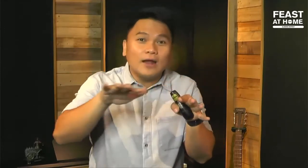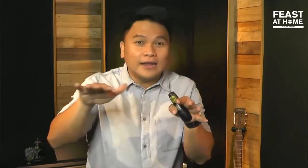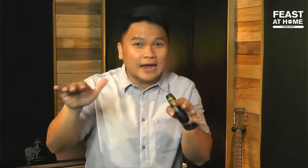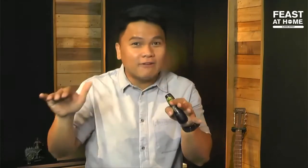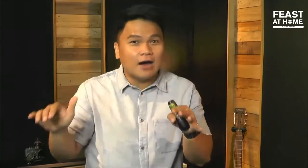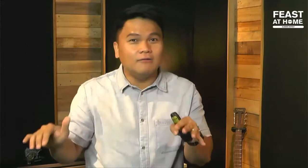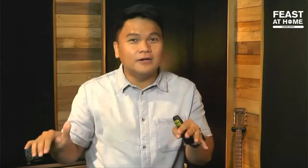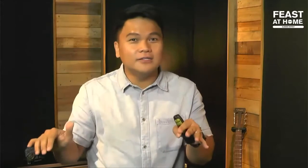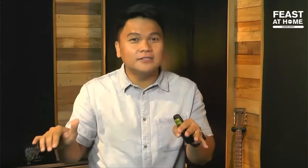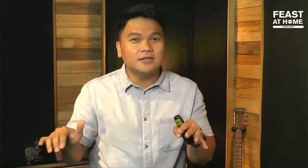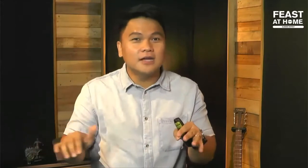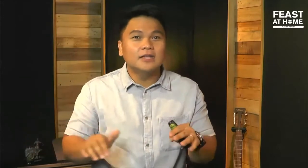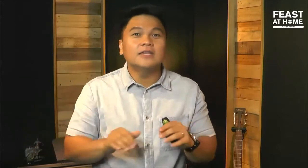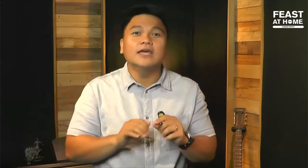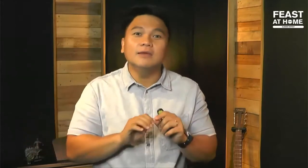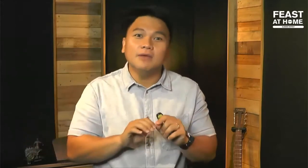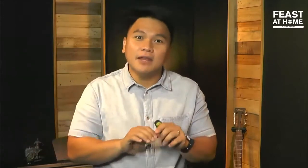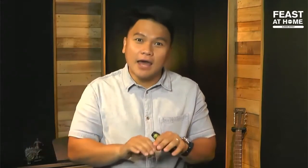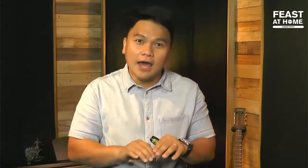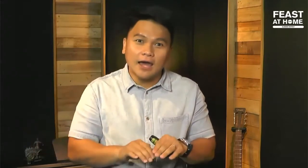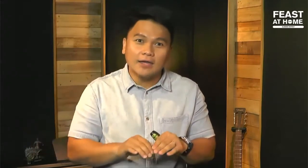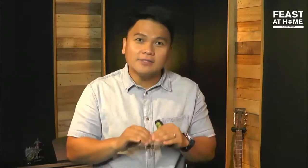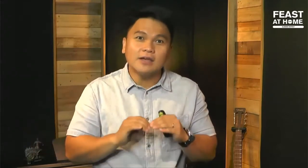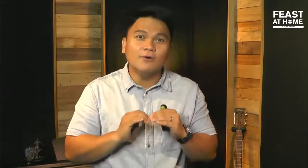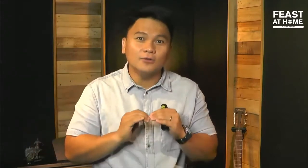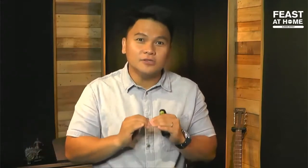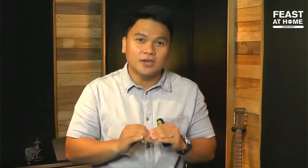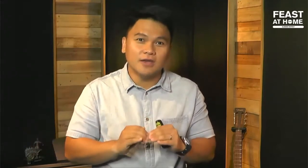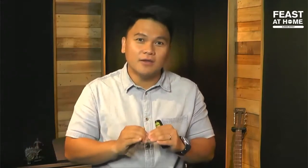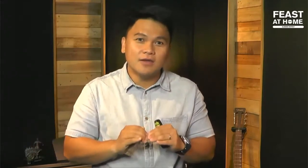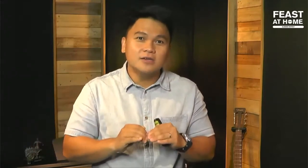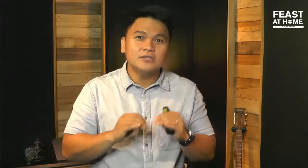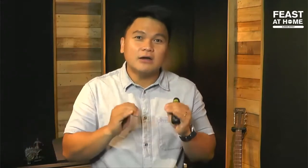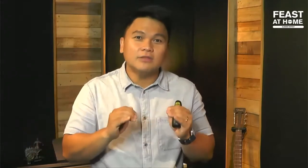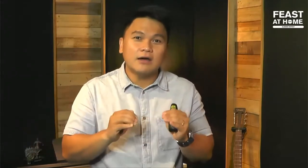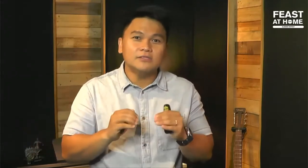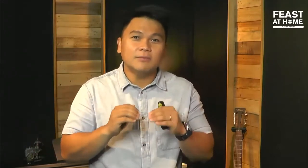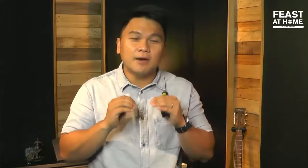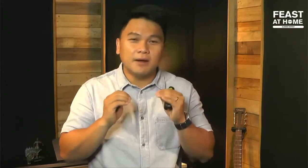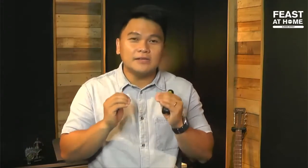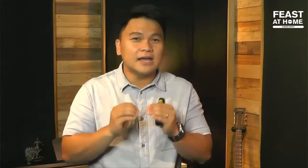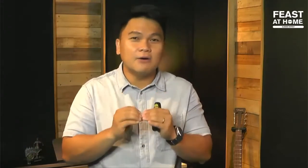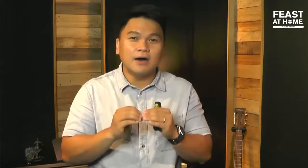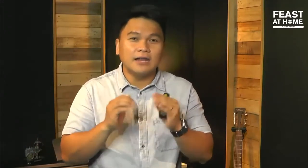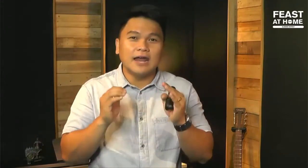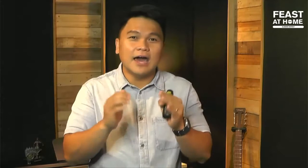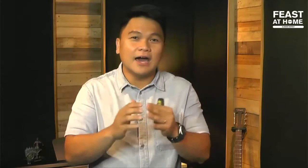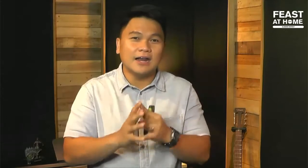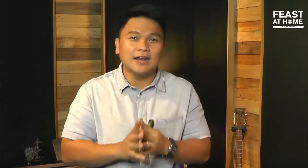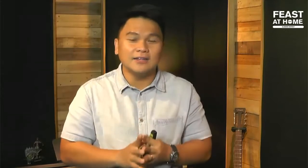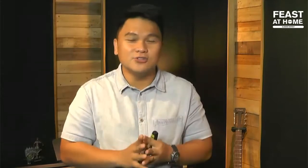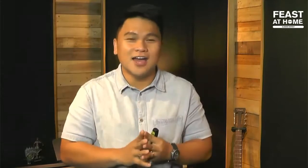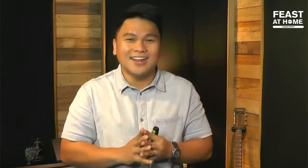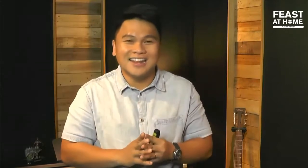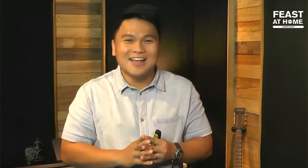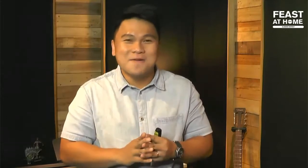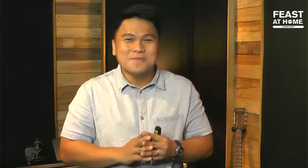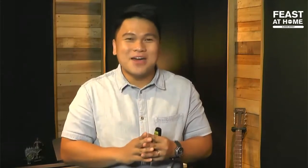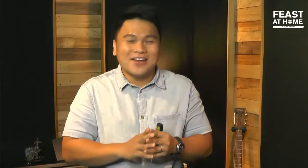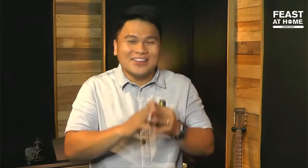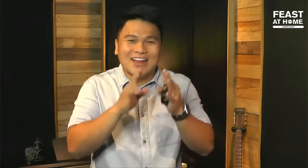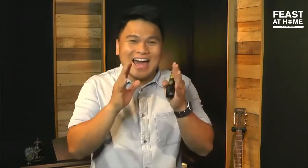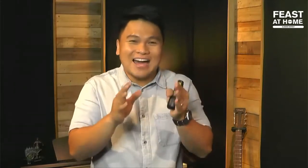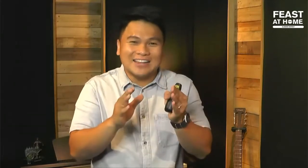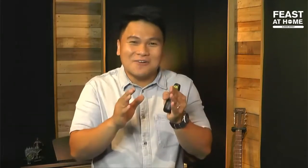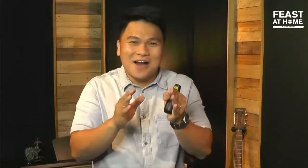whole 1.5 hours, tahimik lang sa kotse. Shout out sa mga mag-asawa na nakaka-relate dyan.